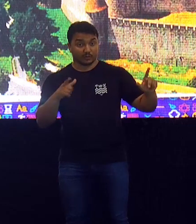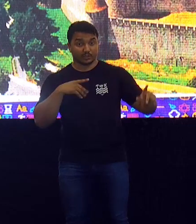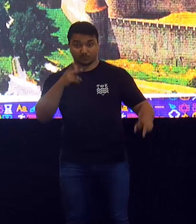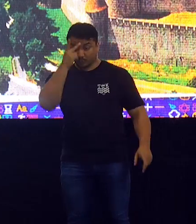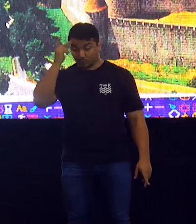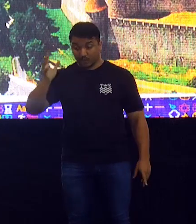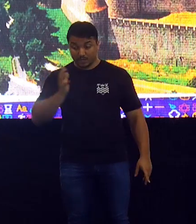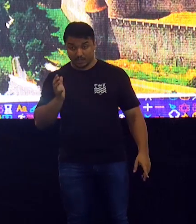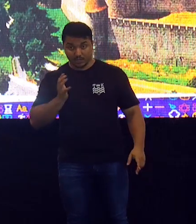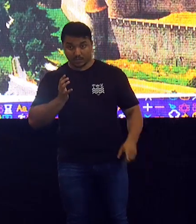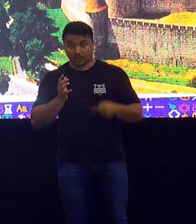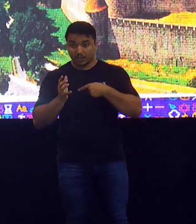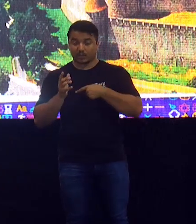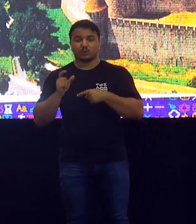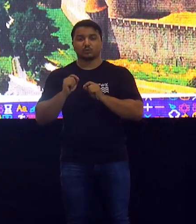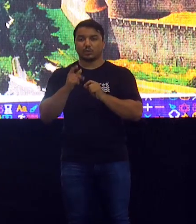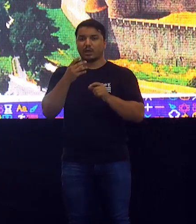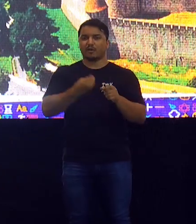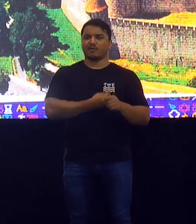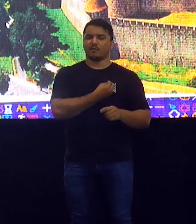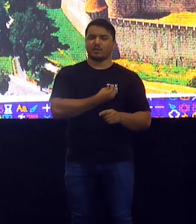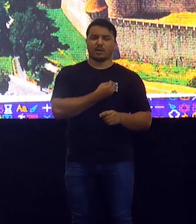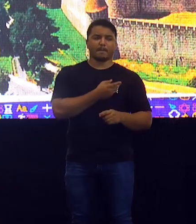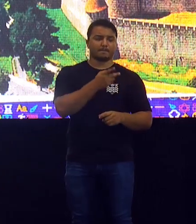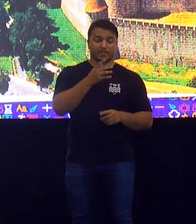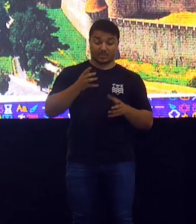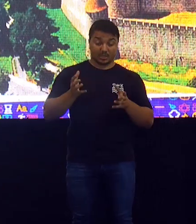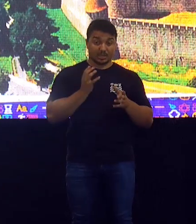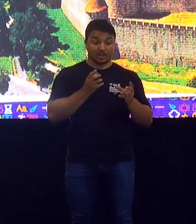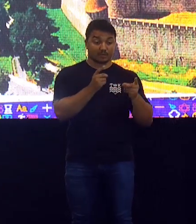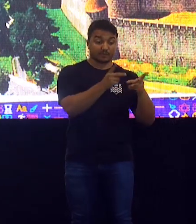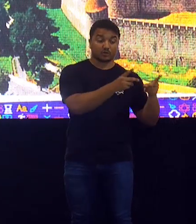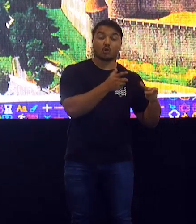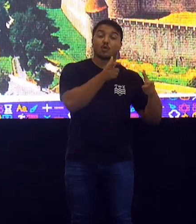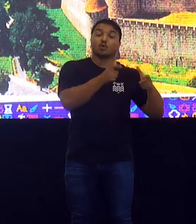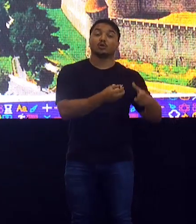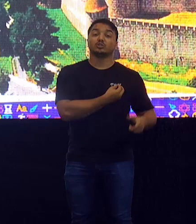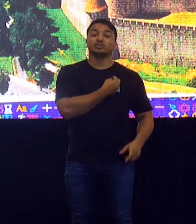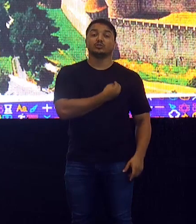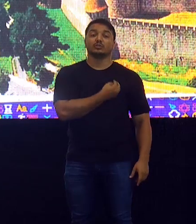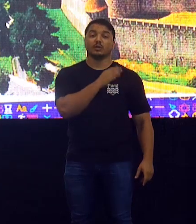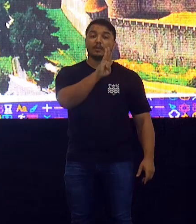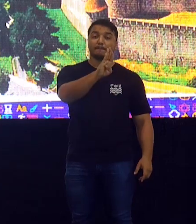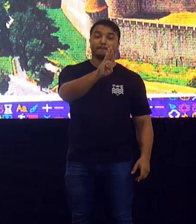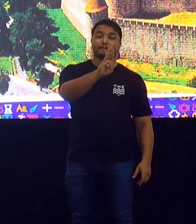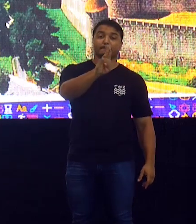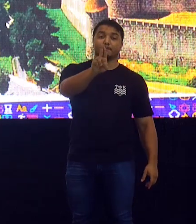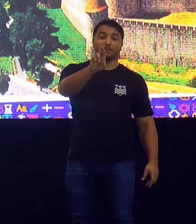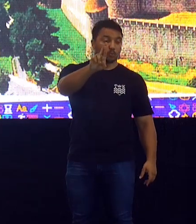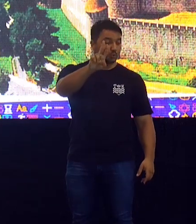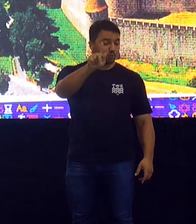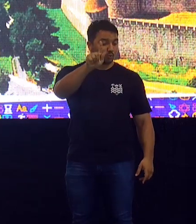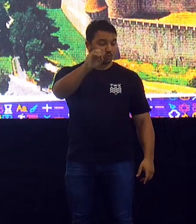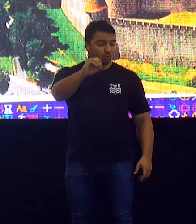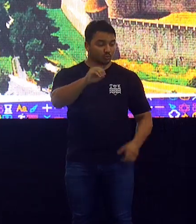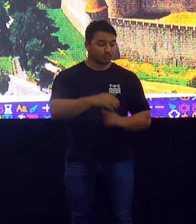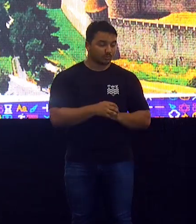nobre, não vai viver em castelo. A burguesia vai viver aonde? No burgo. Está aí a